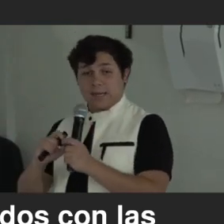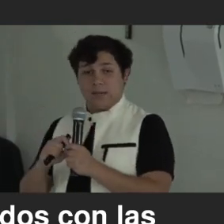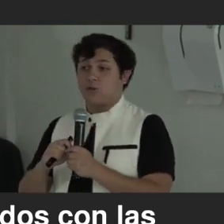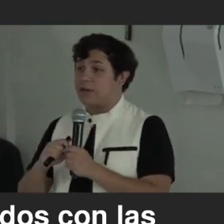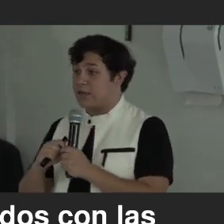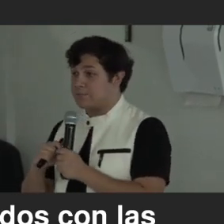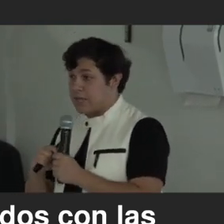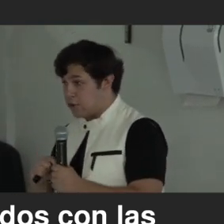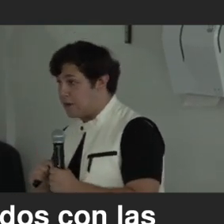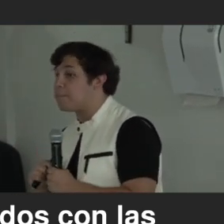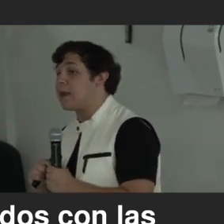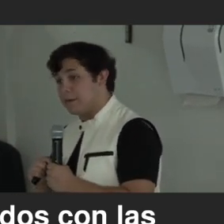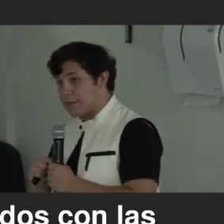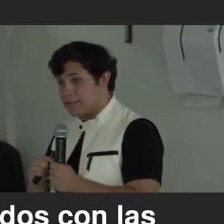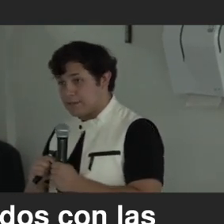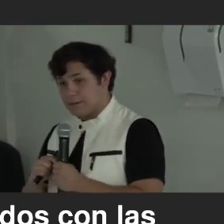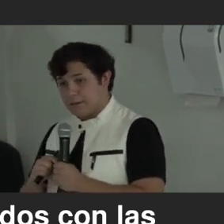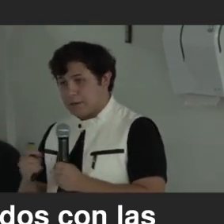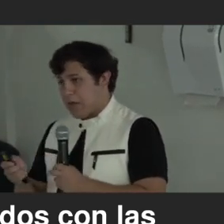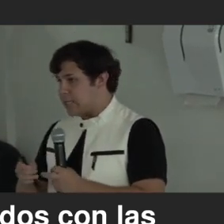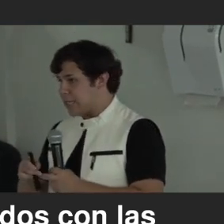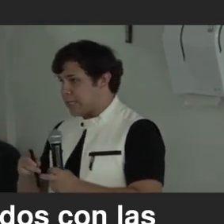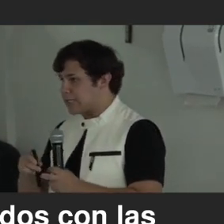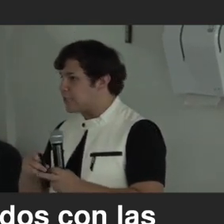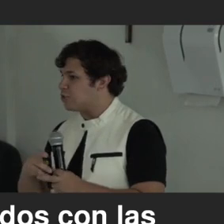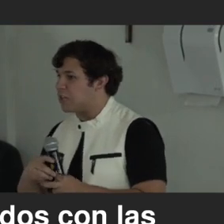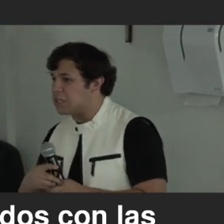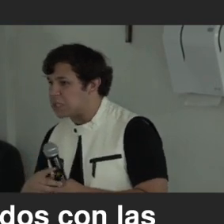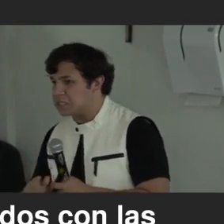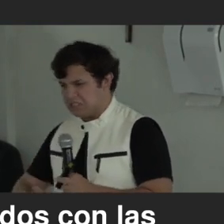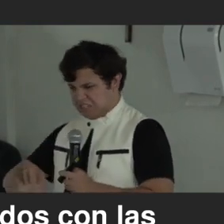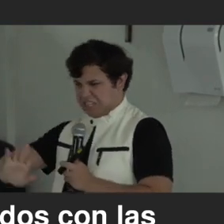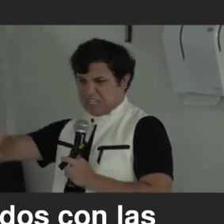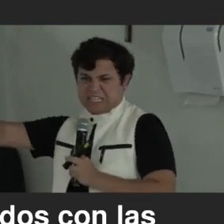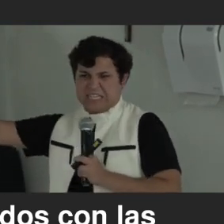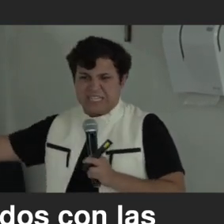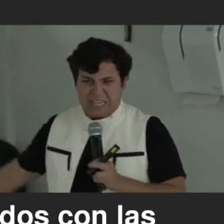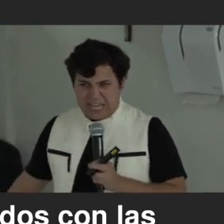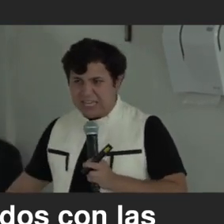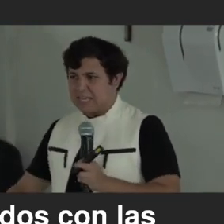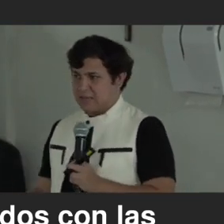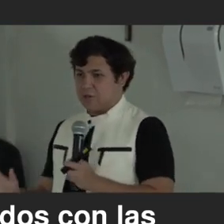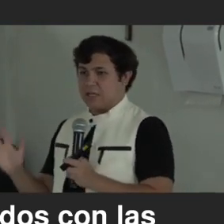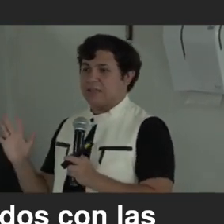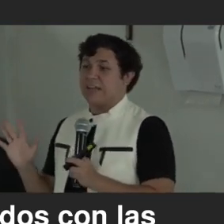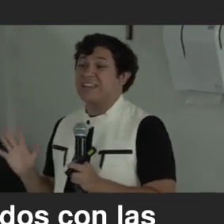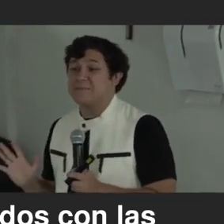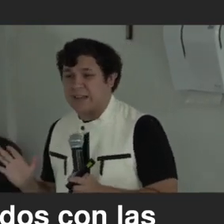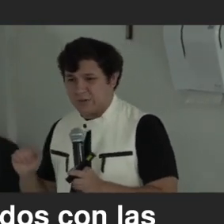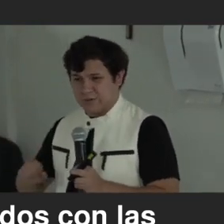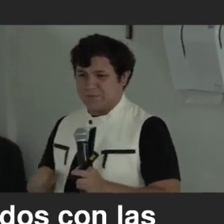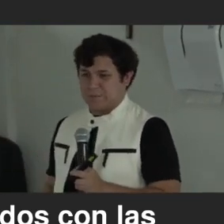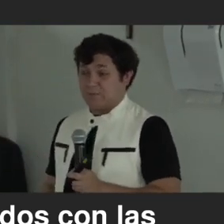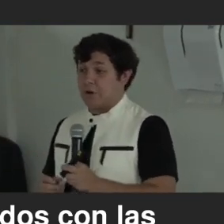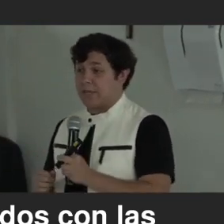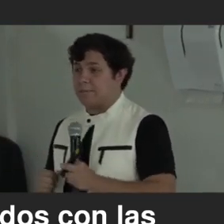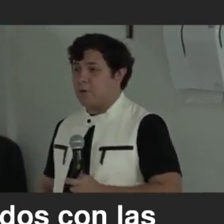con el español en palabras. Hay señas que se utilizan sin necesidad de utilizar las manos. Por ejemplo,